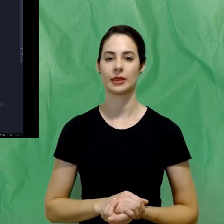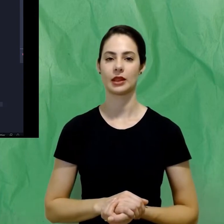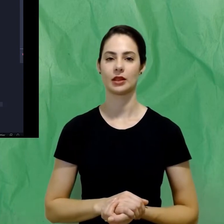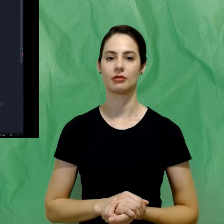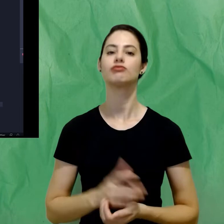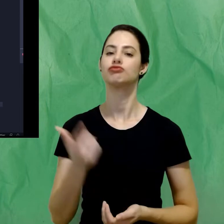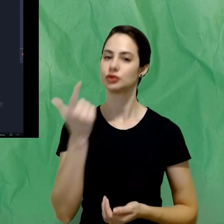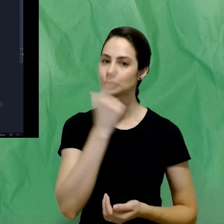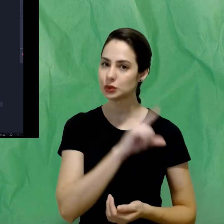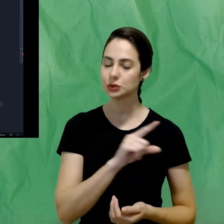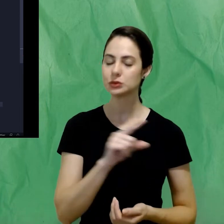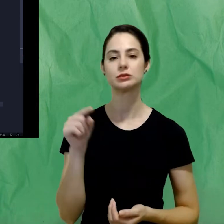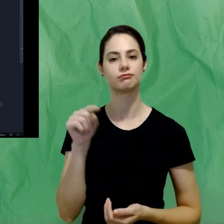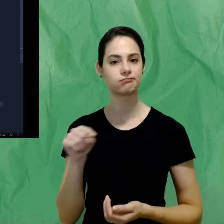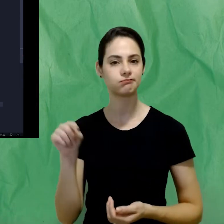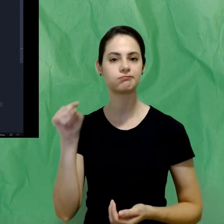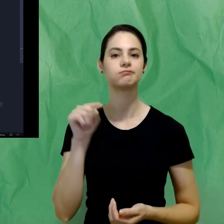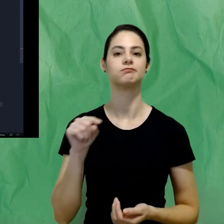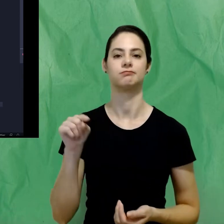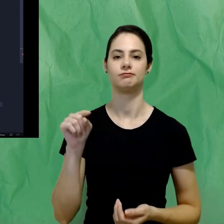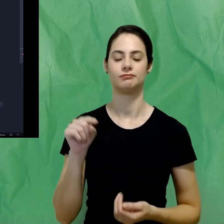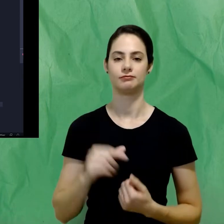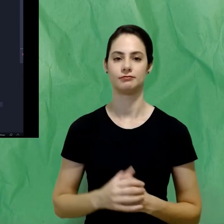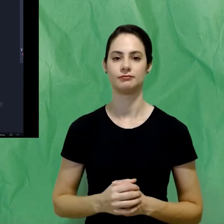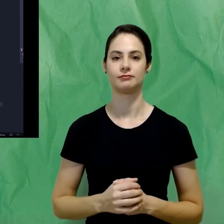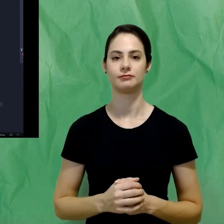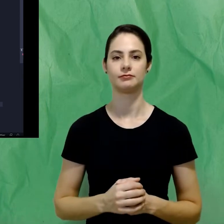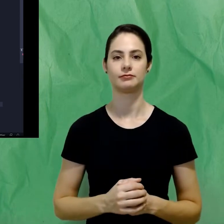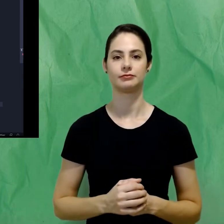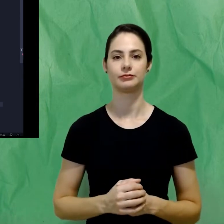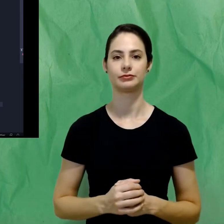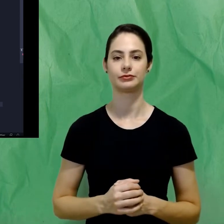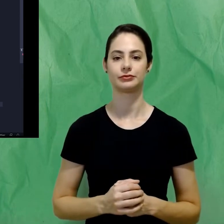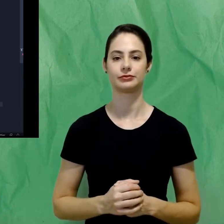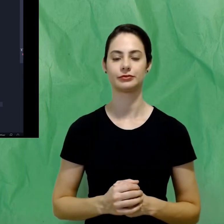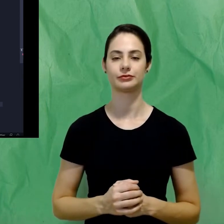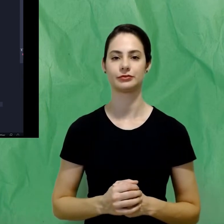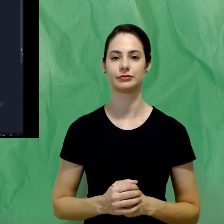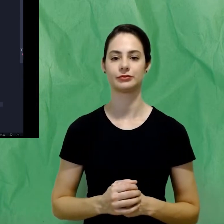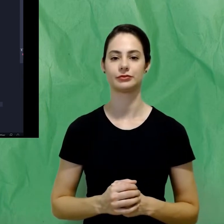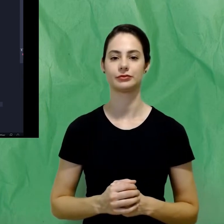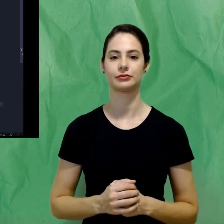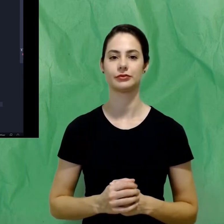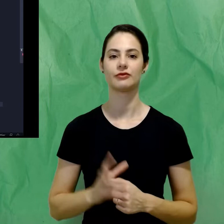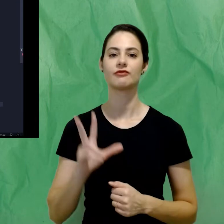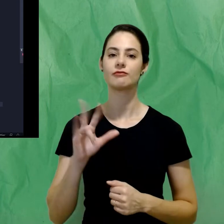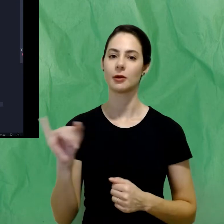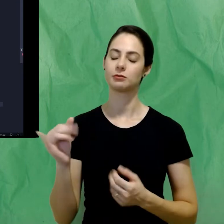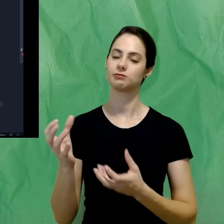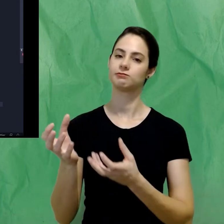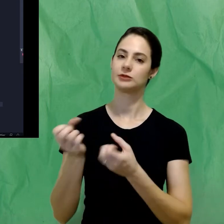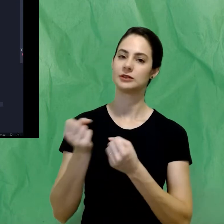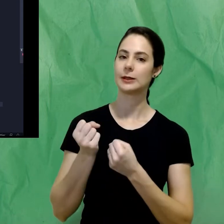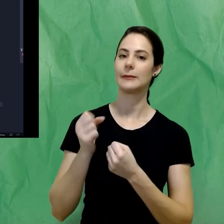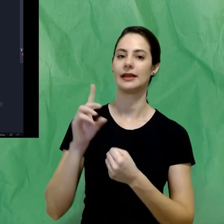que ele conseguir carregar, vou chamar a função que vai receber os